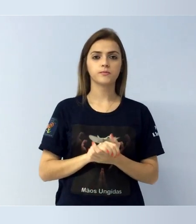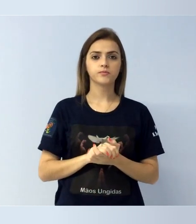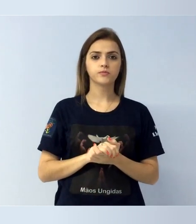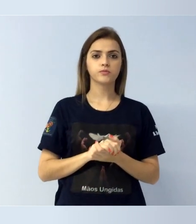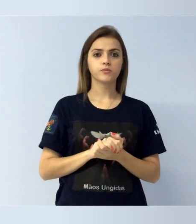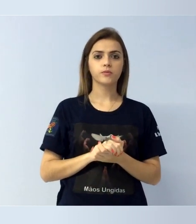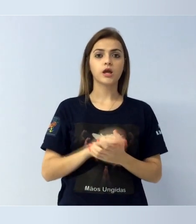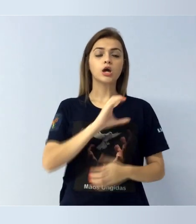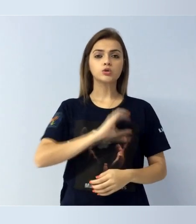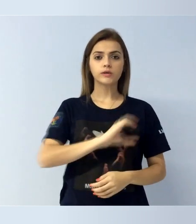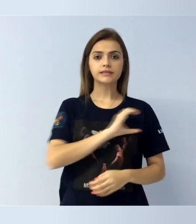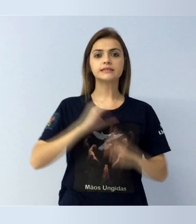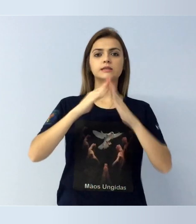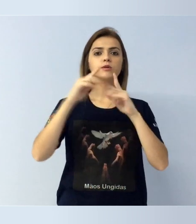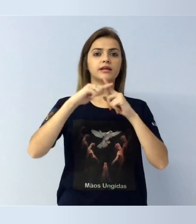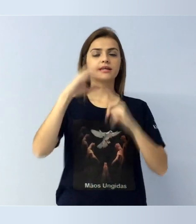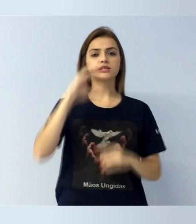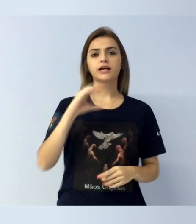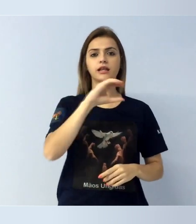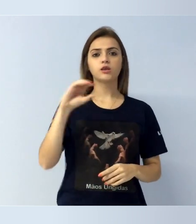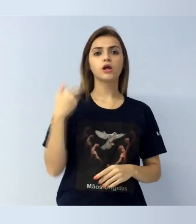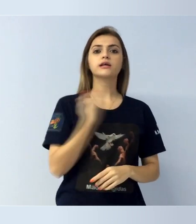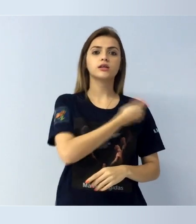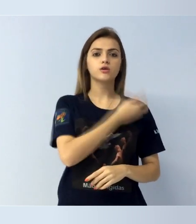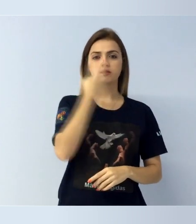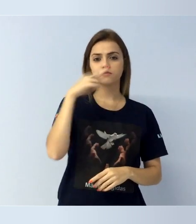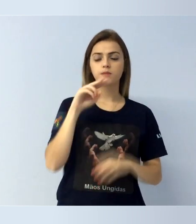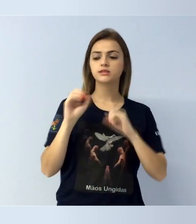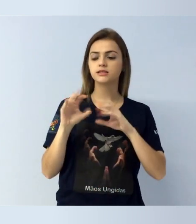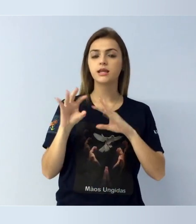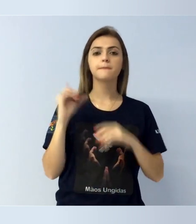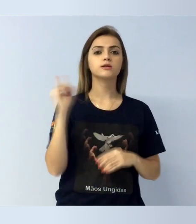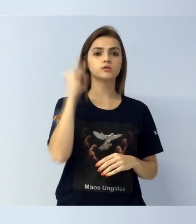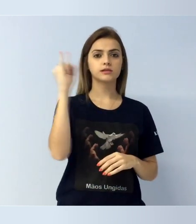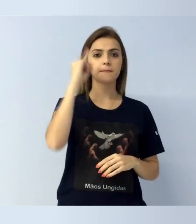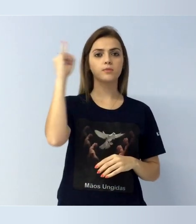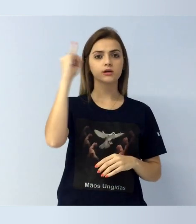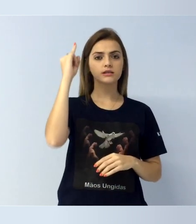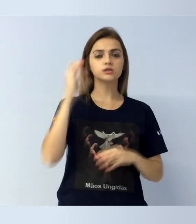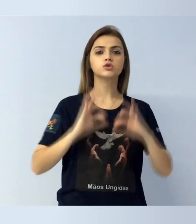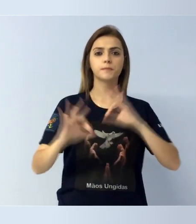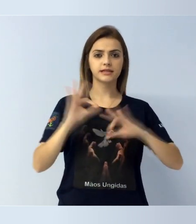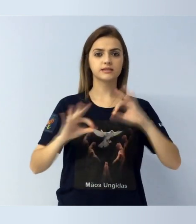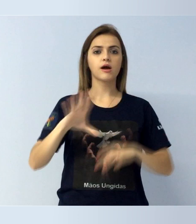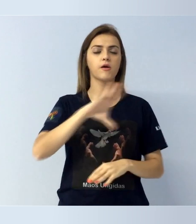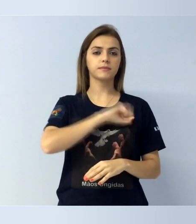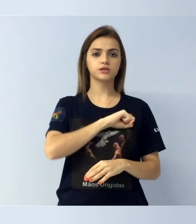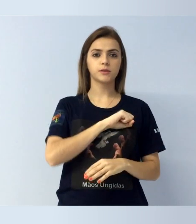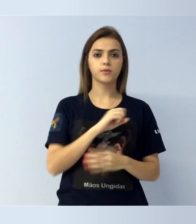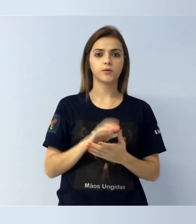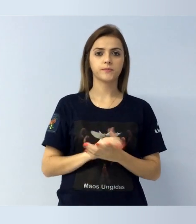doentes. No Catecismo da Igreja Católica encontramos ensinamentos preciosos sobre essa obra de